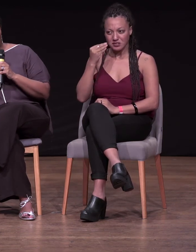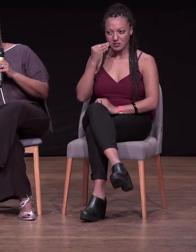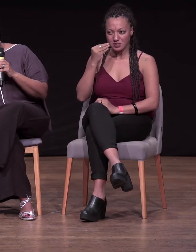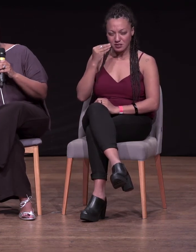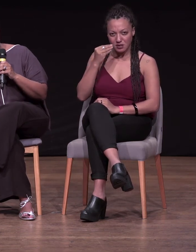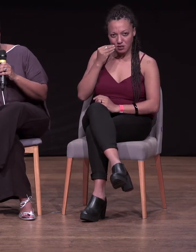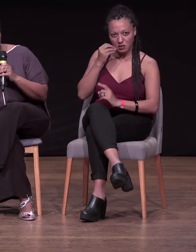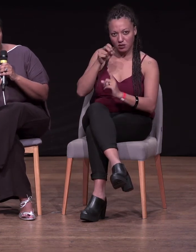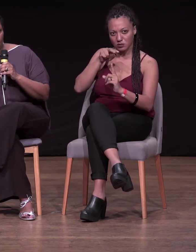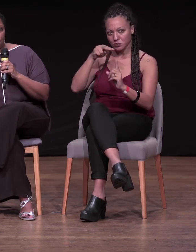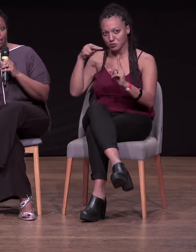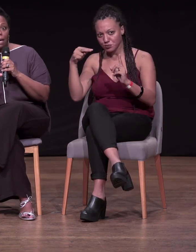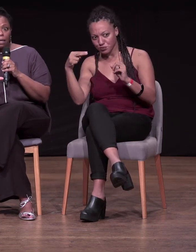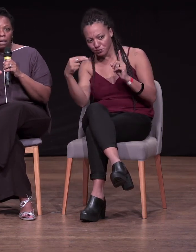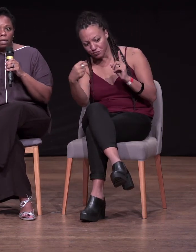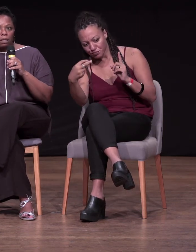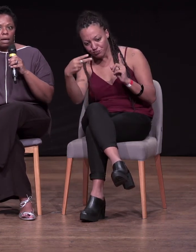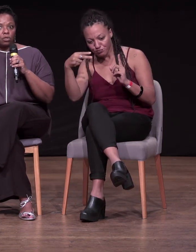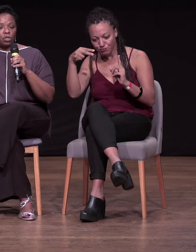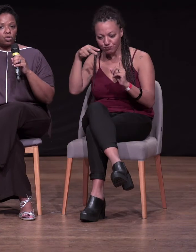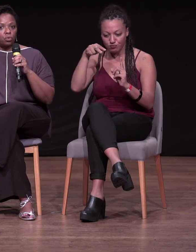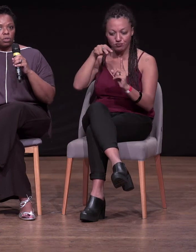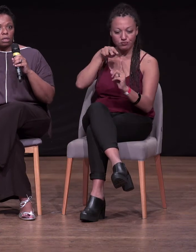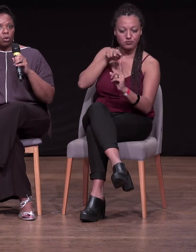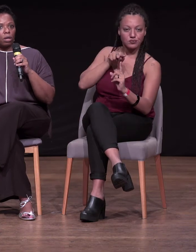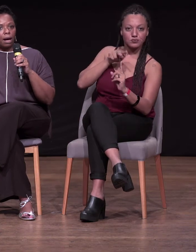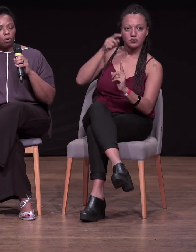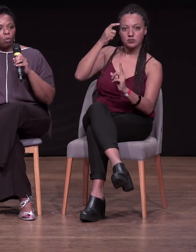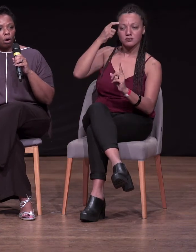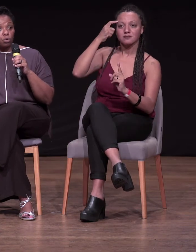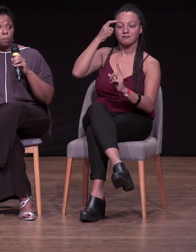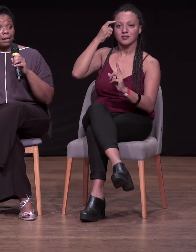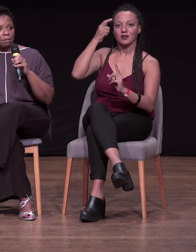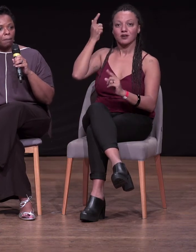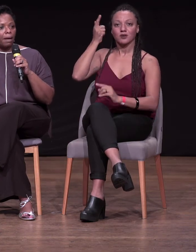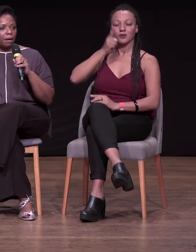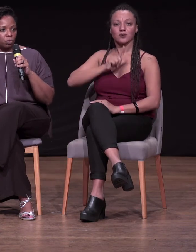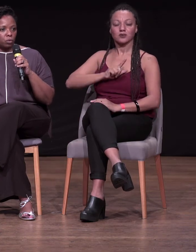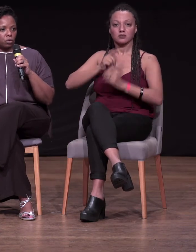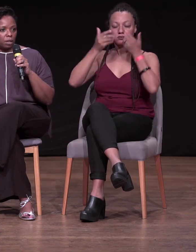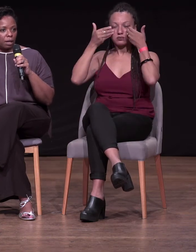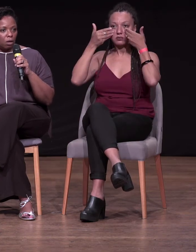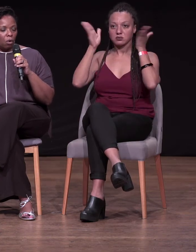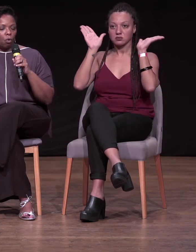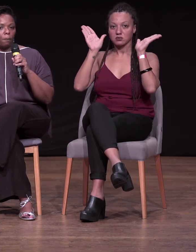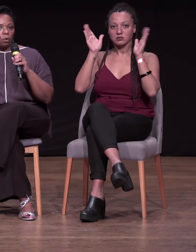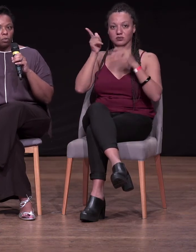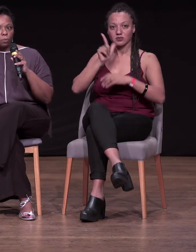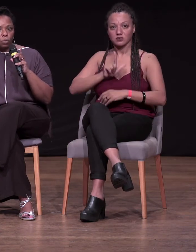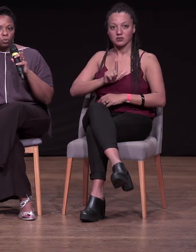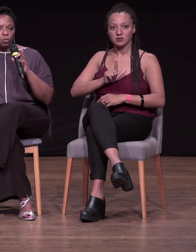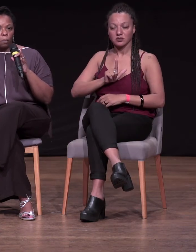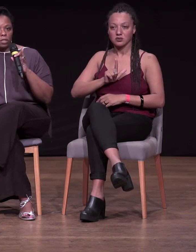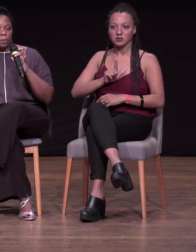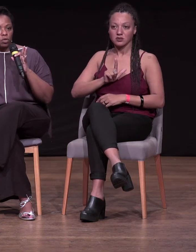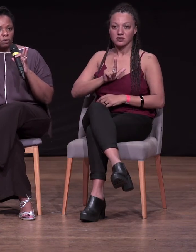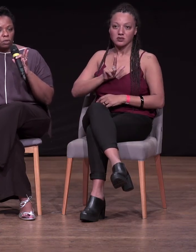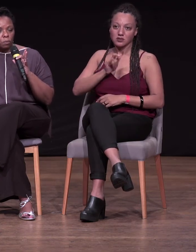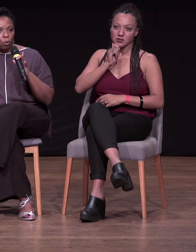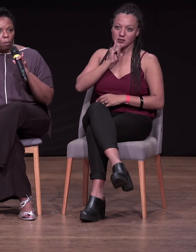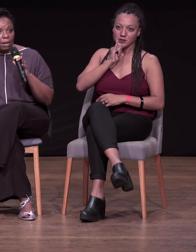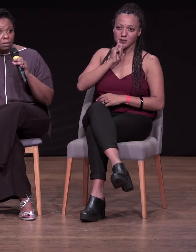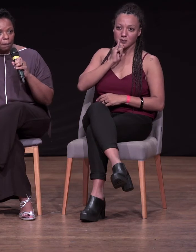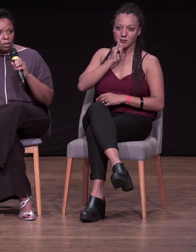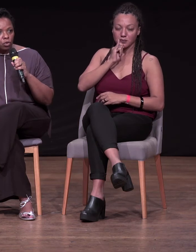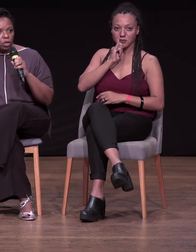por outro ângulo, para daí a gente conseguir olhar com olhos mais abertos, né? Com